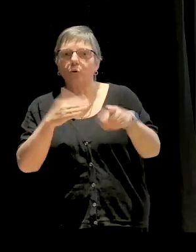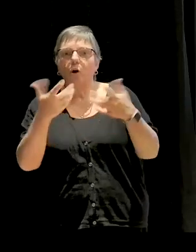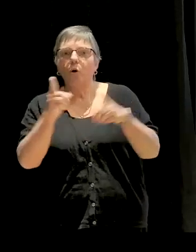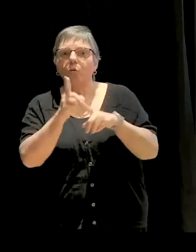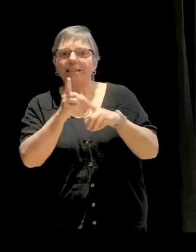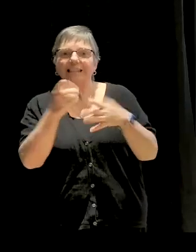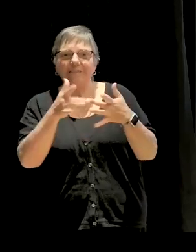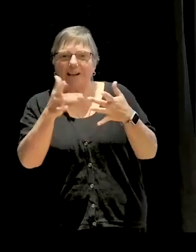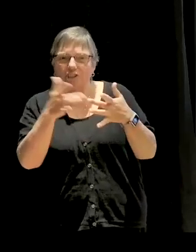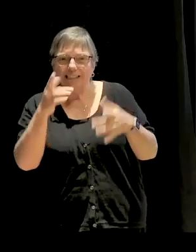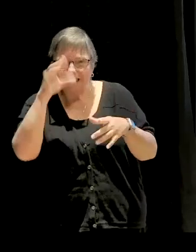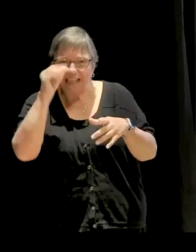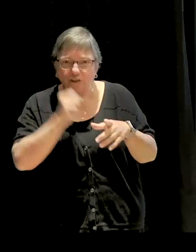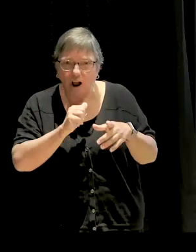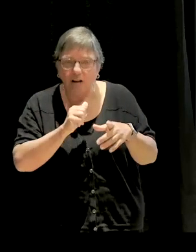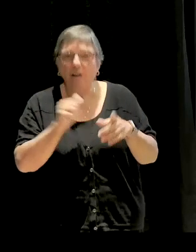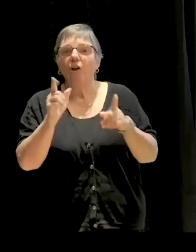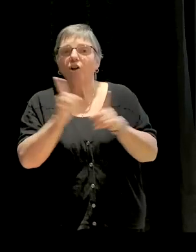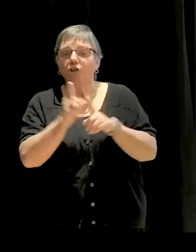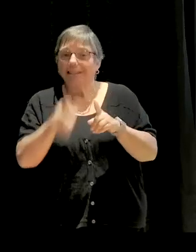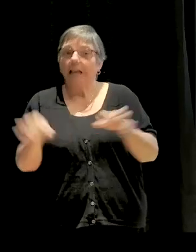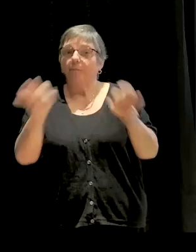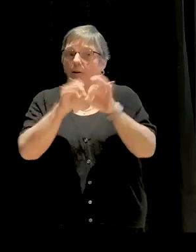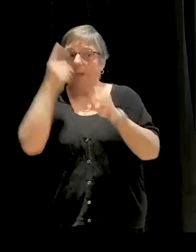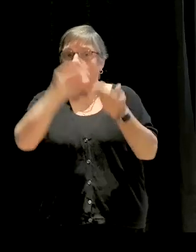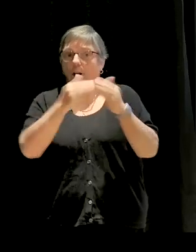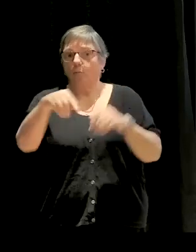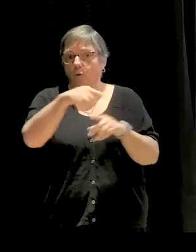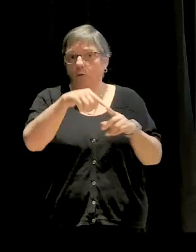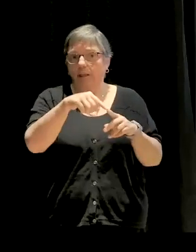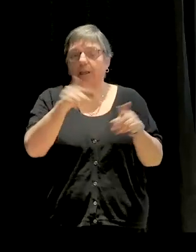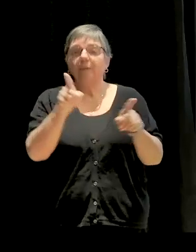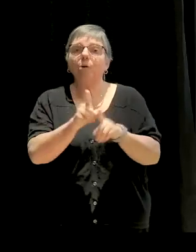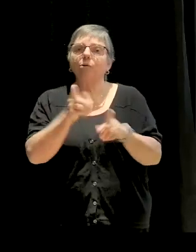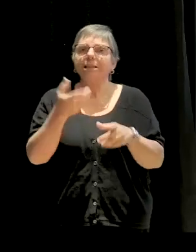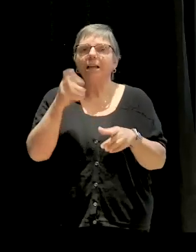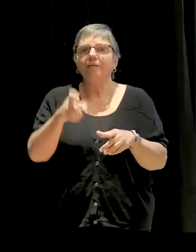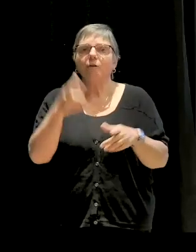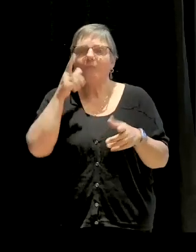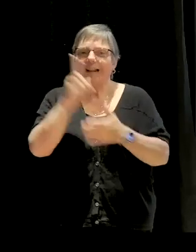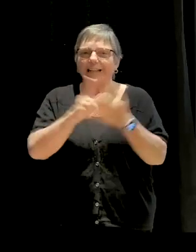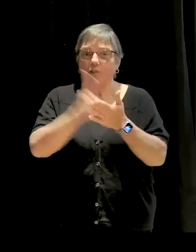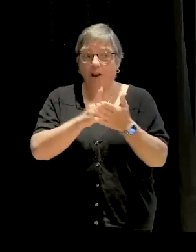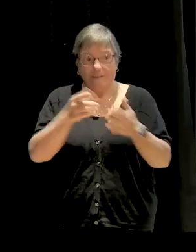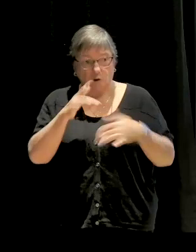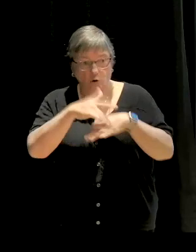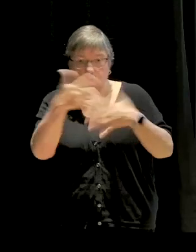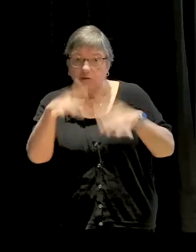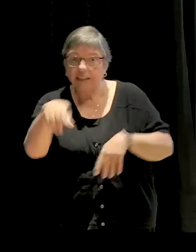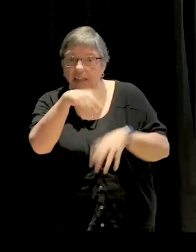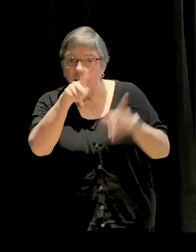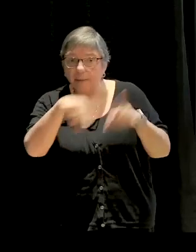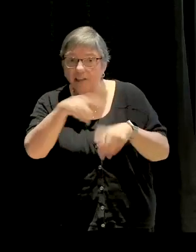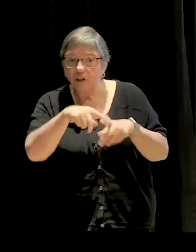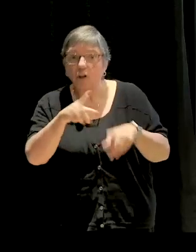genres demeure essentiel dans l'intervention auprès de cette communauté, mais il faut aussi prendre en considération la discrimination vécue par les personnes qui